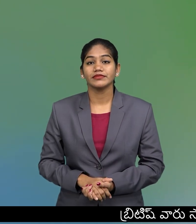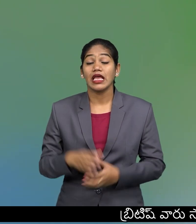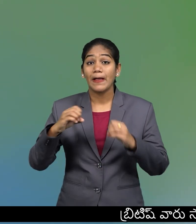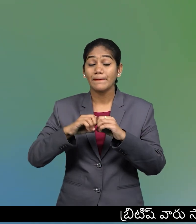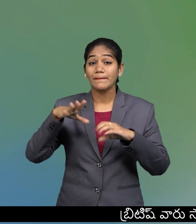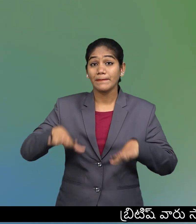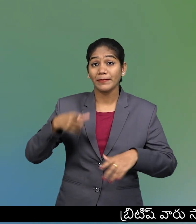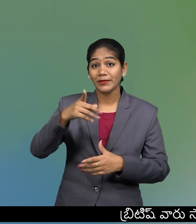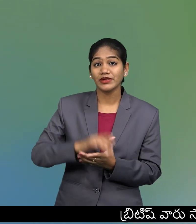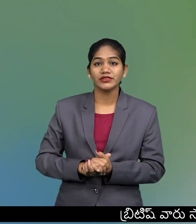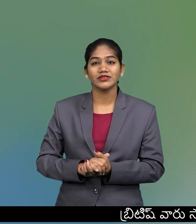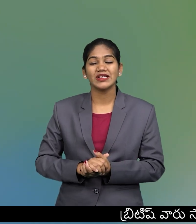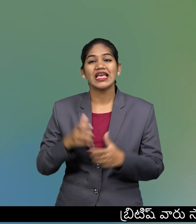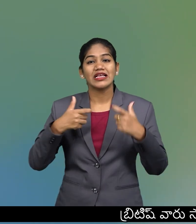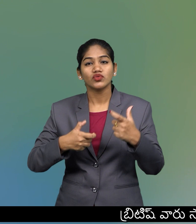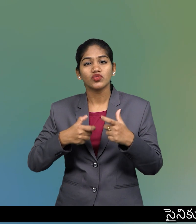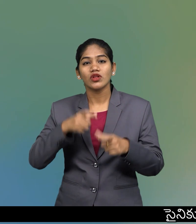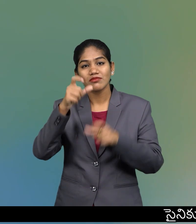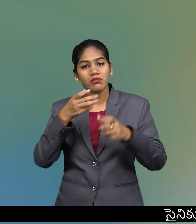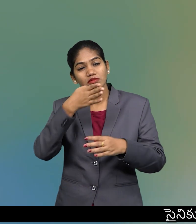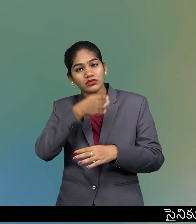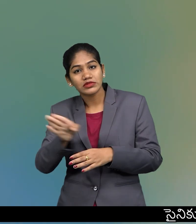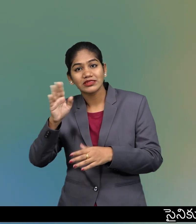బ్రిటిష్ వారు సాండర్స్ నాయకత్వంలో సైనికులను పంపారు.